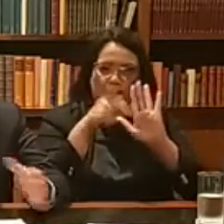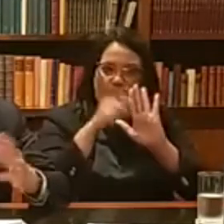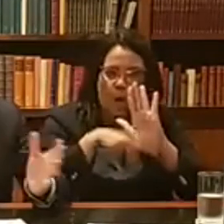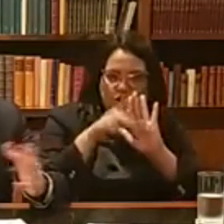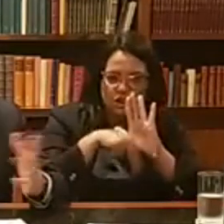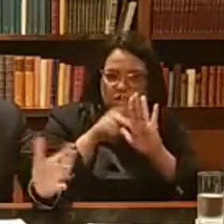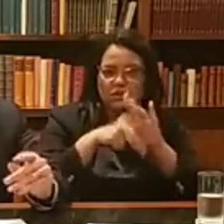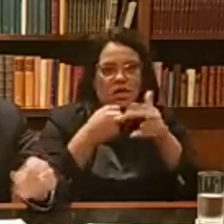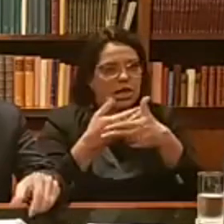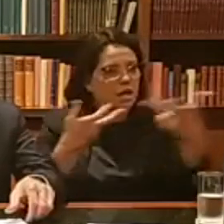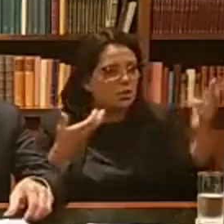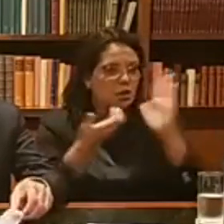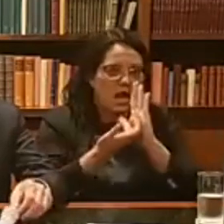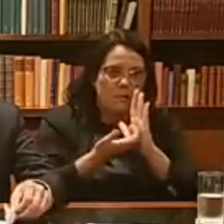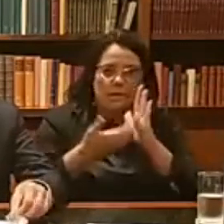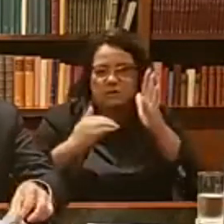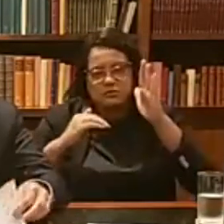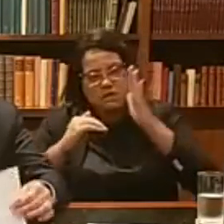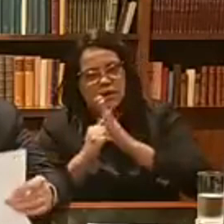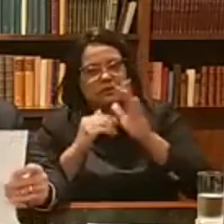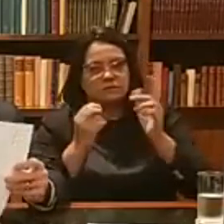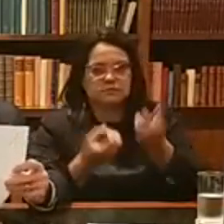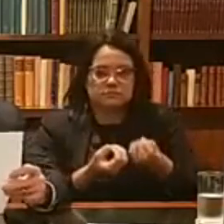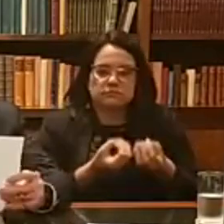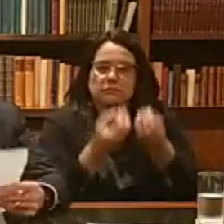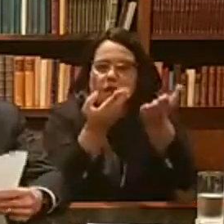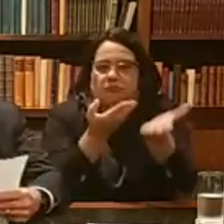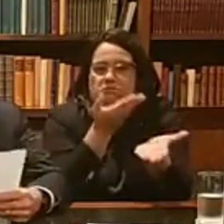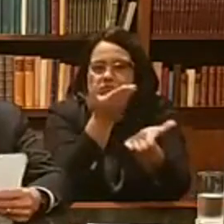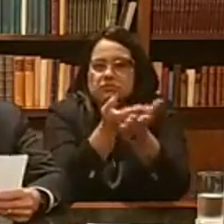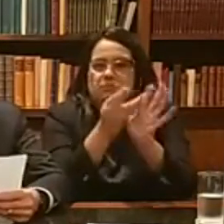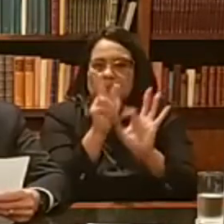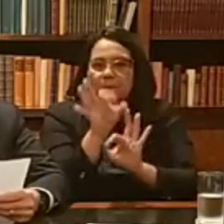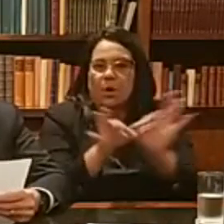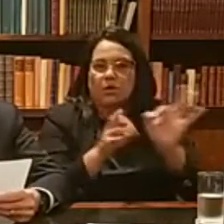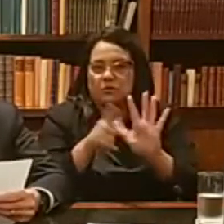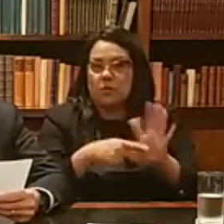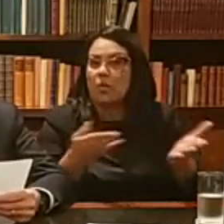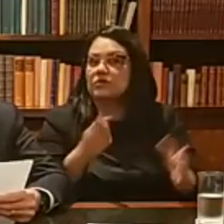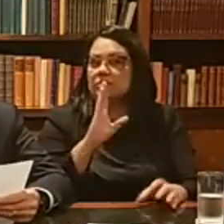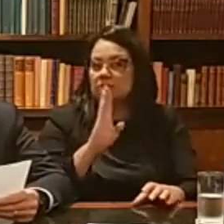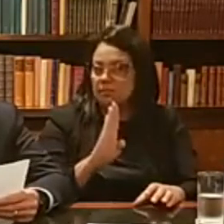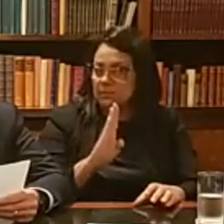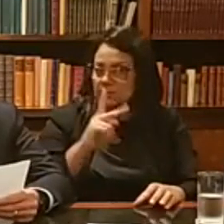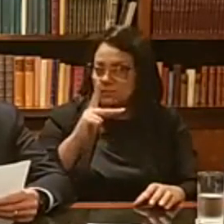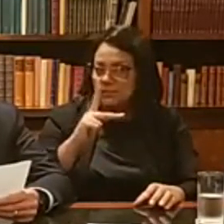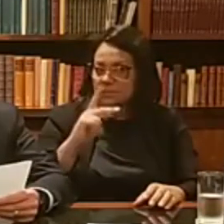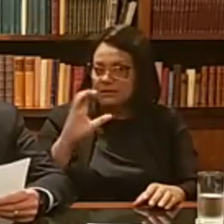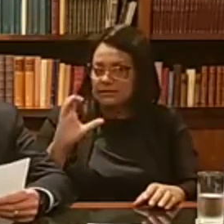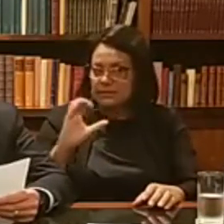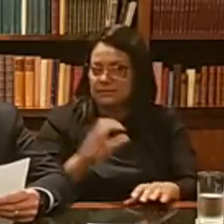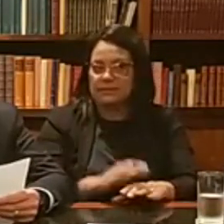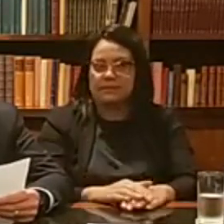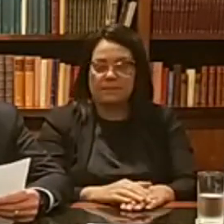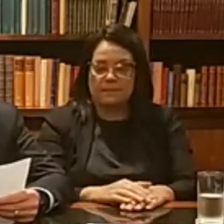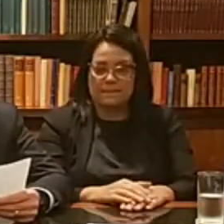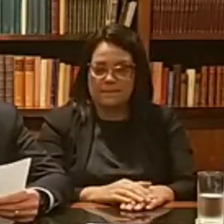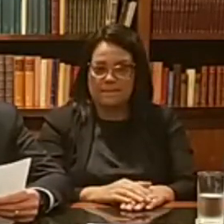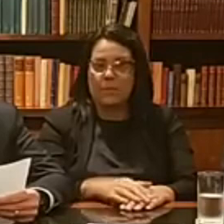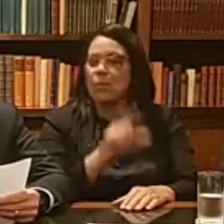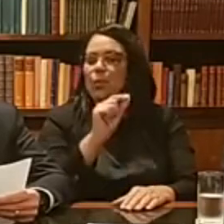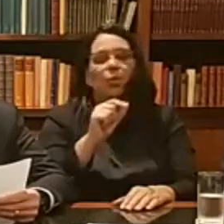não sei se é da Câmara do Senado, um projeto que hoje em dia o BPC é pago